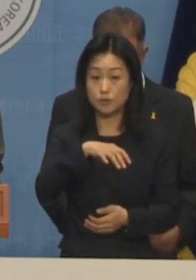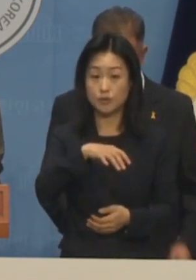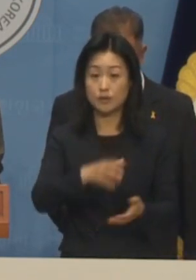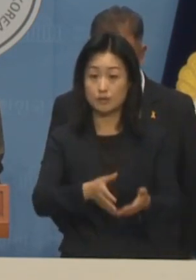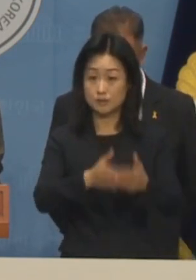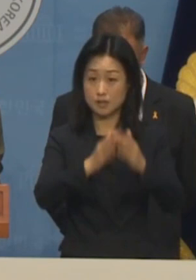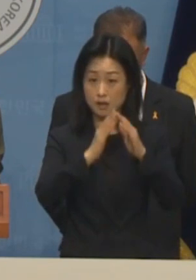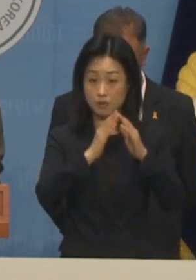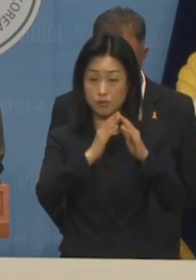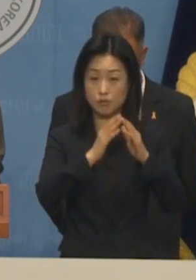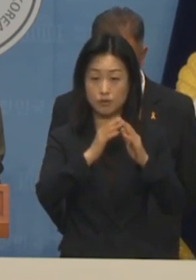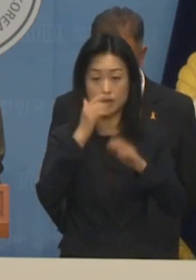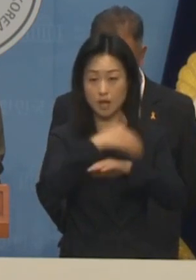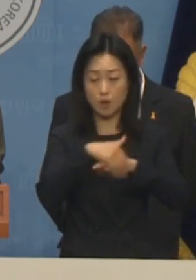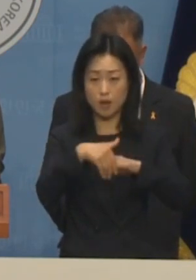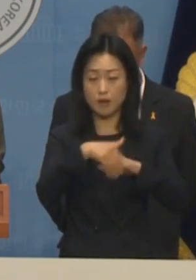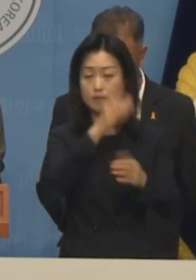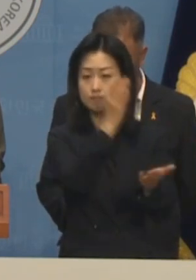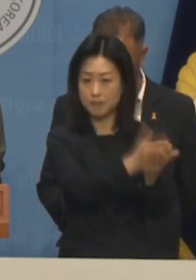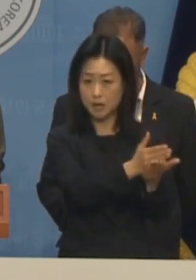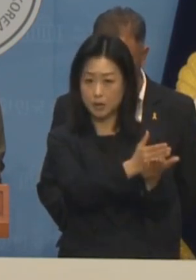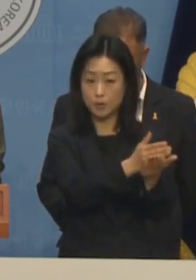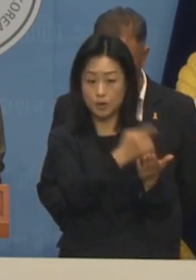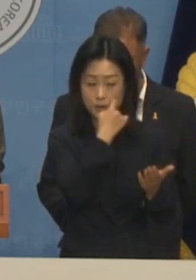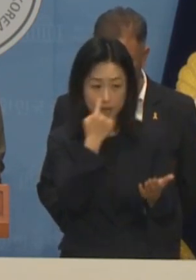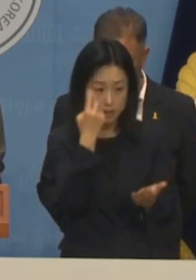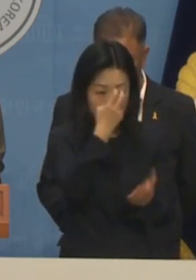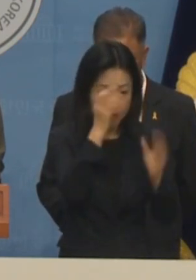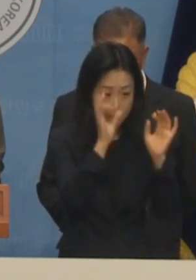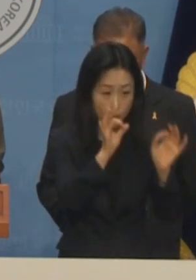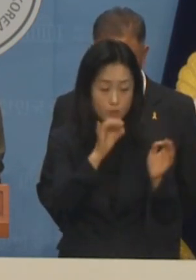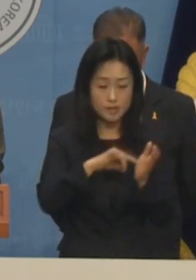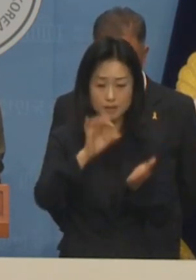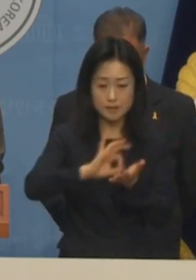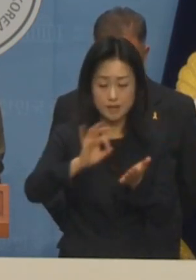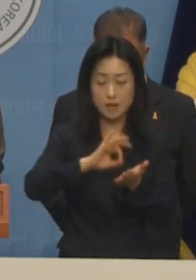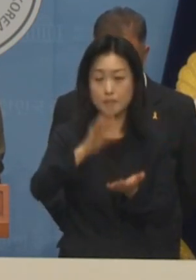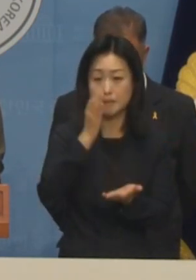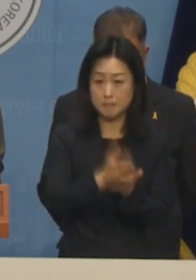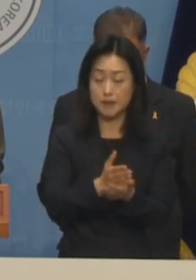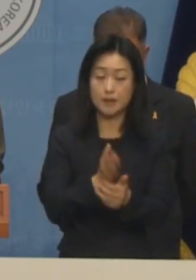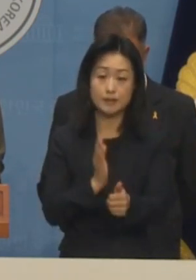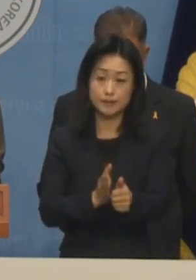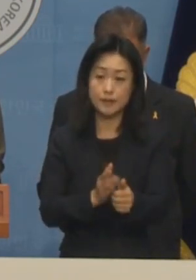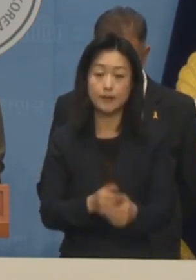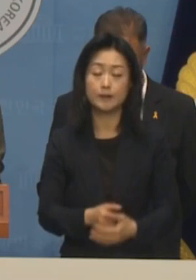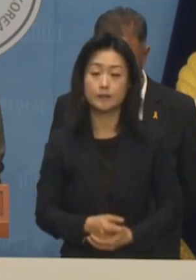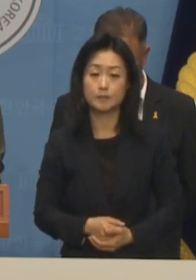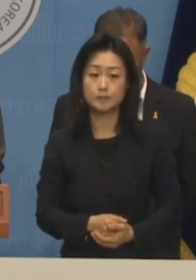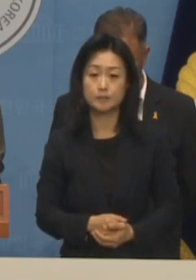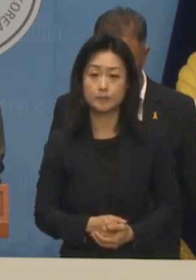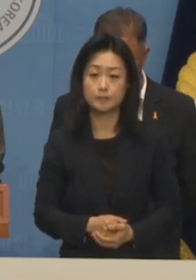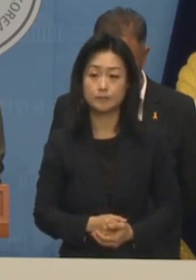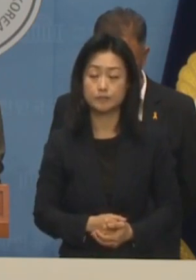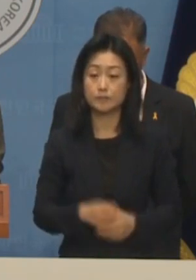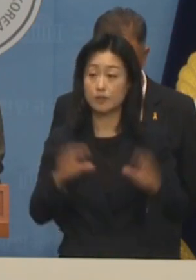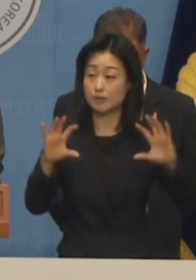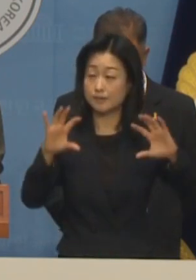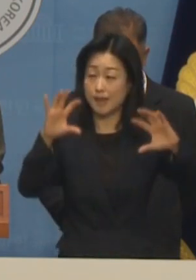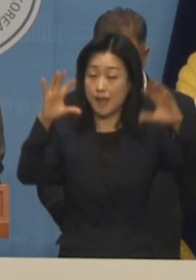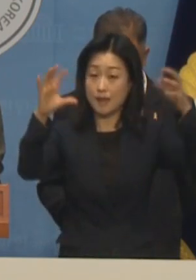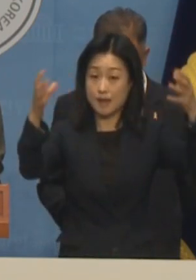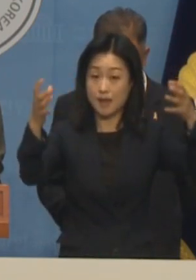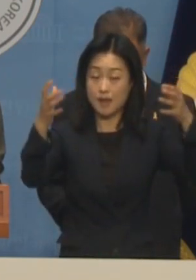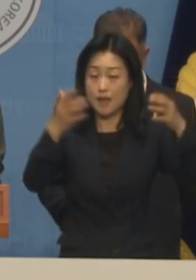불급한 계획을 철저히 검증하고 혈세의 낭비를 막는 것이 국회가 할 일이다. 한국을 넘어 전 세계의